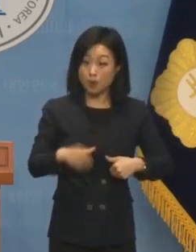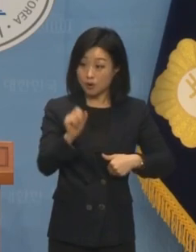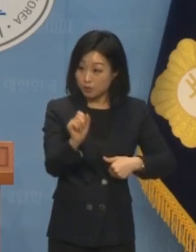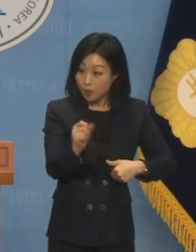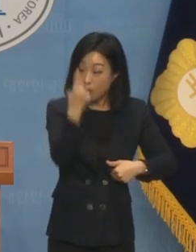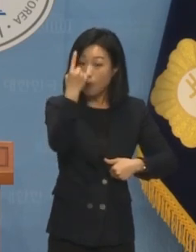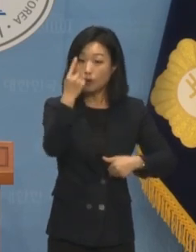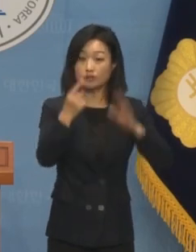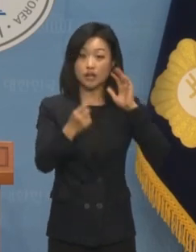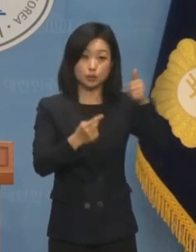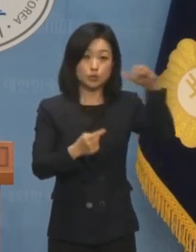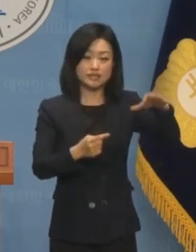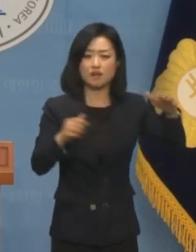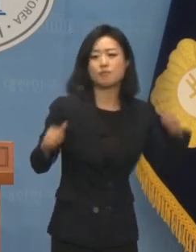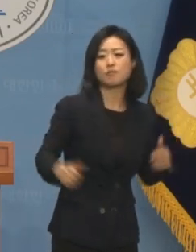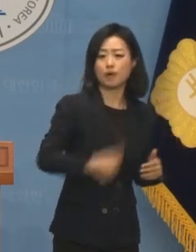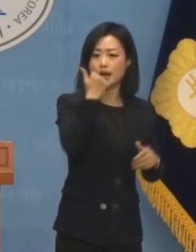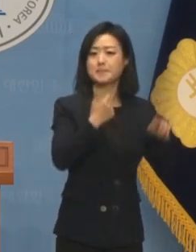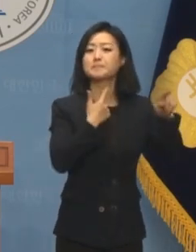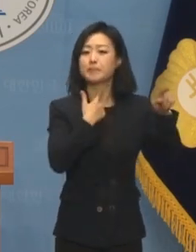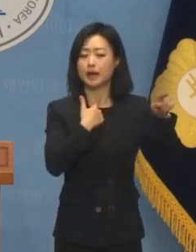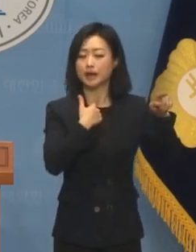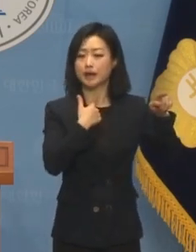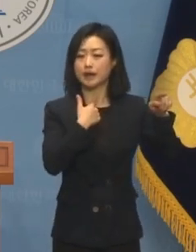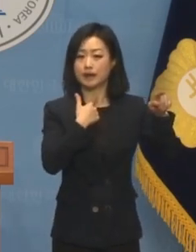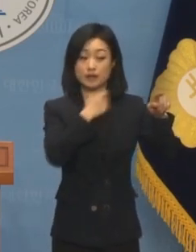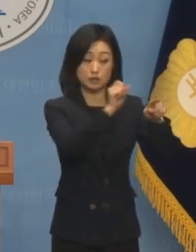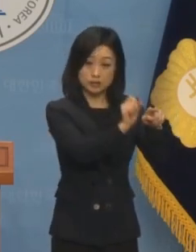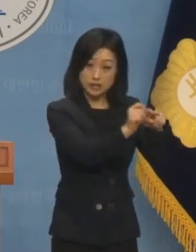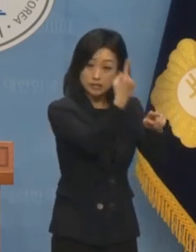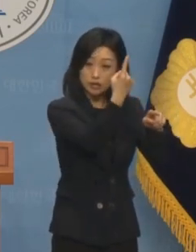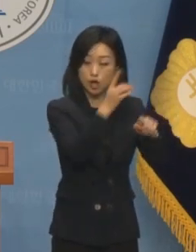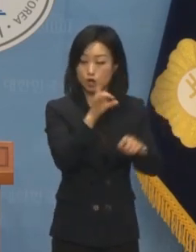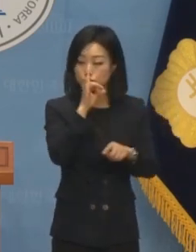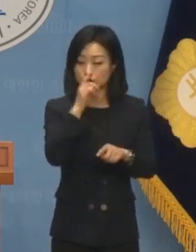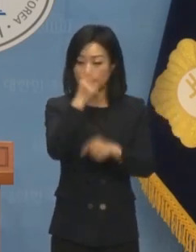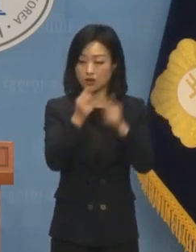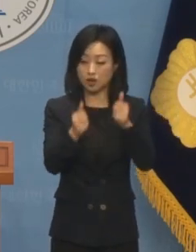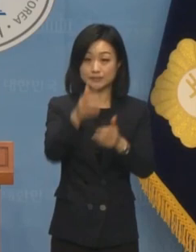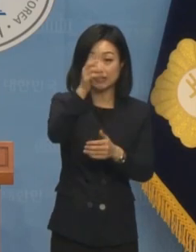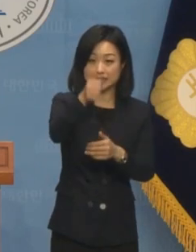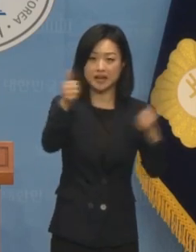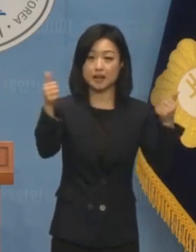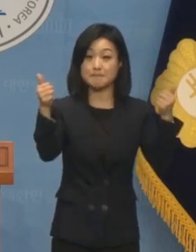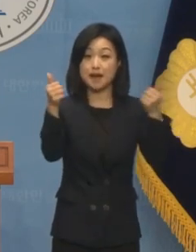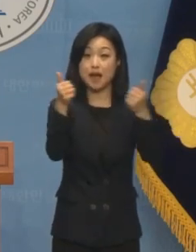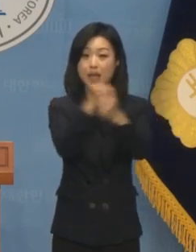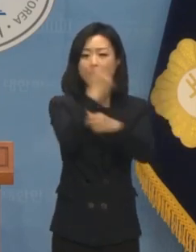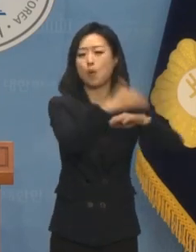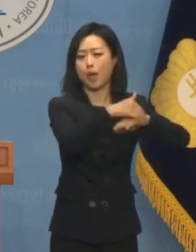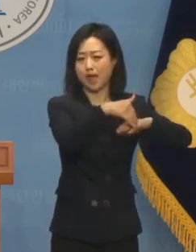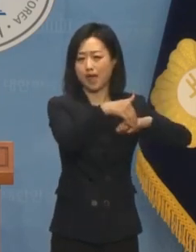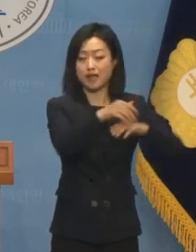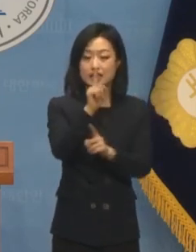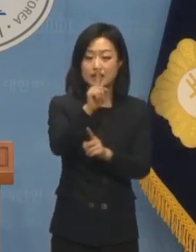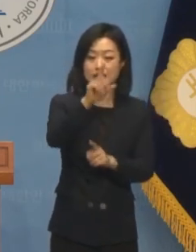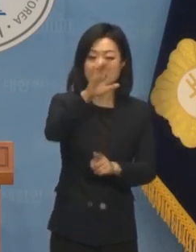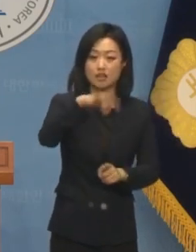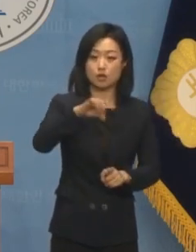뒤집혔다는 보도가 있었습니다 이일로 중앙지검장을 교체하려고 했고 이원석